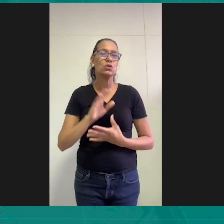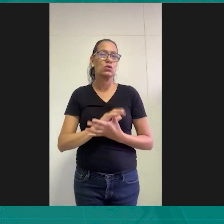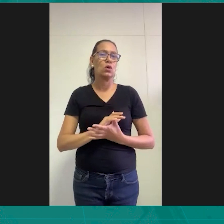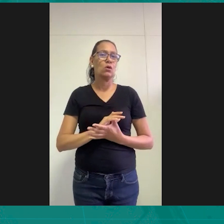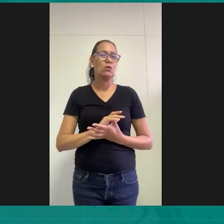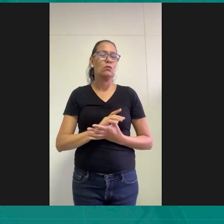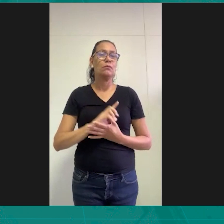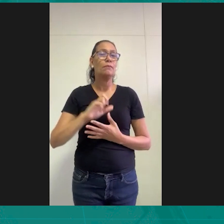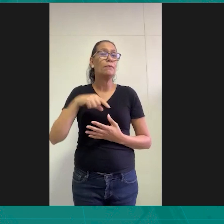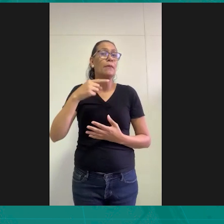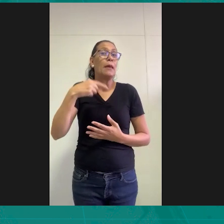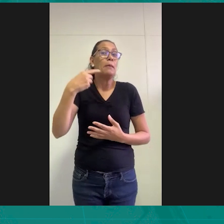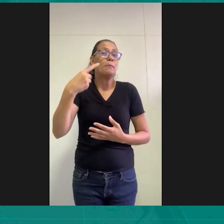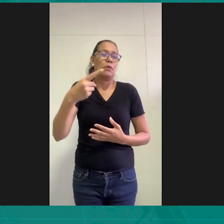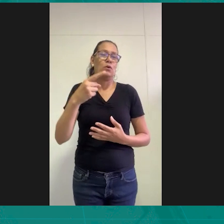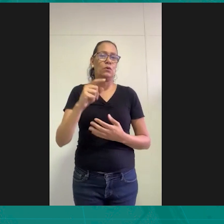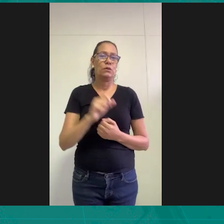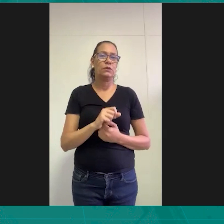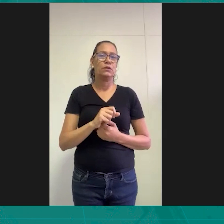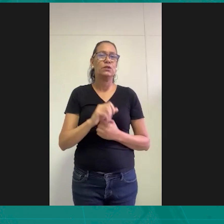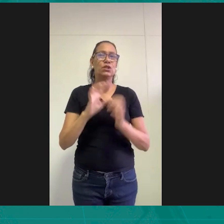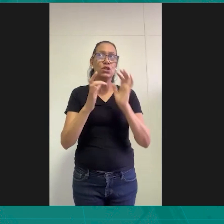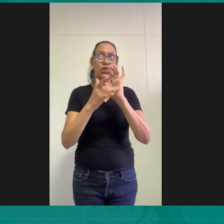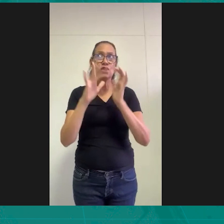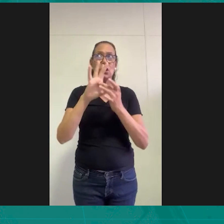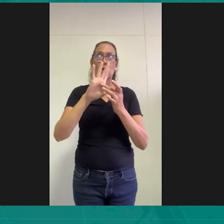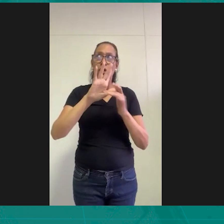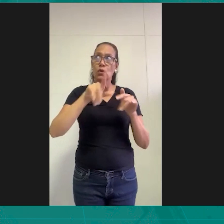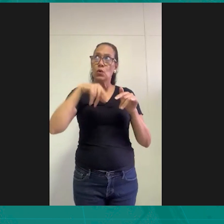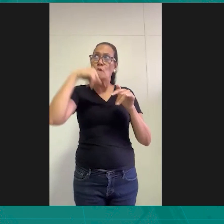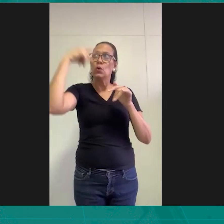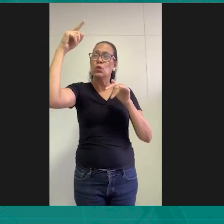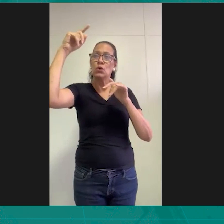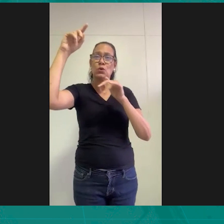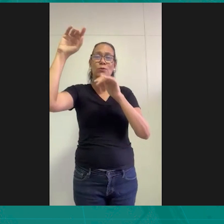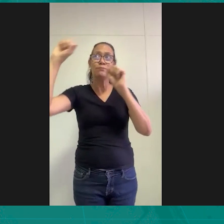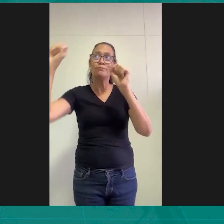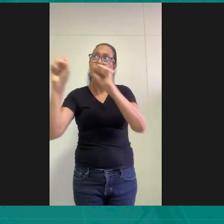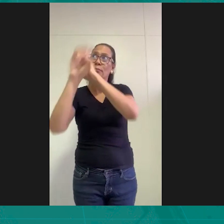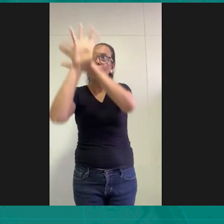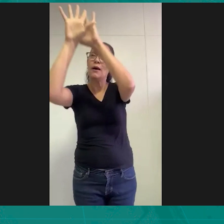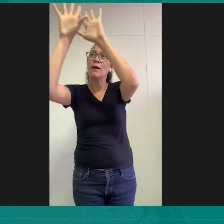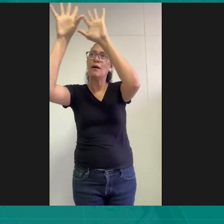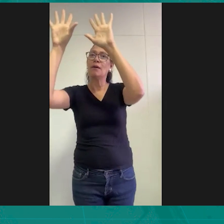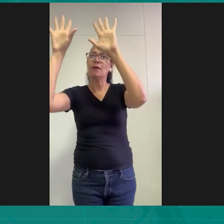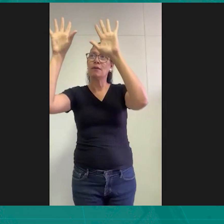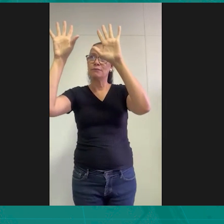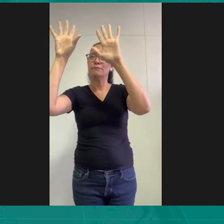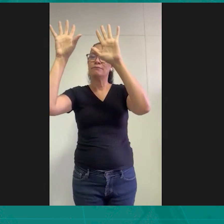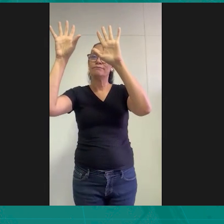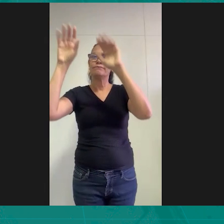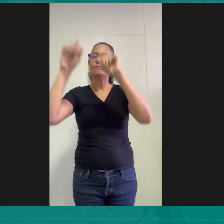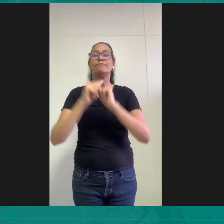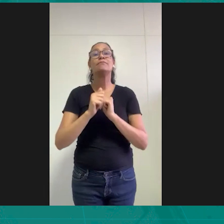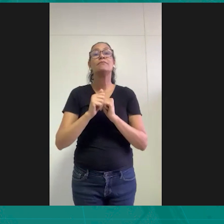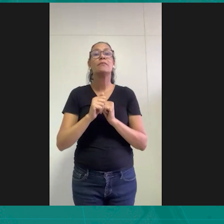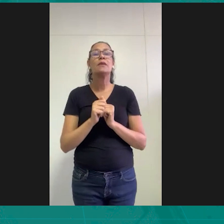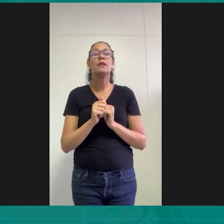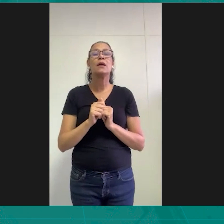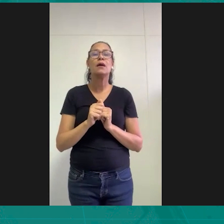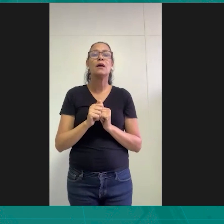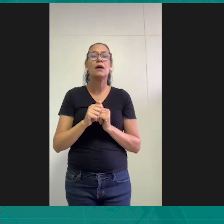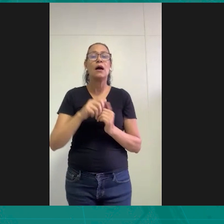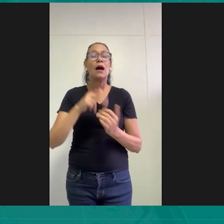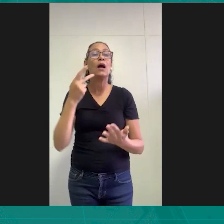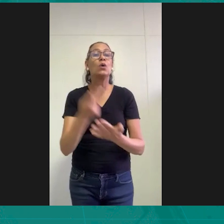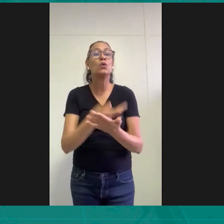glorificação de Jesus. A glorificação de Jesus aconteceu, irmãos, na ressurreição de Jesus dentre os